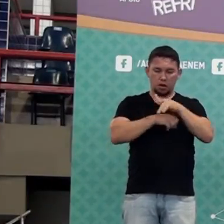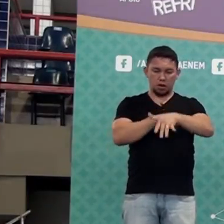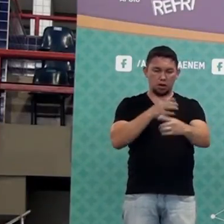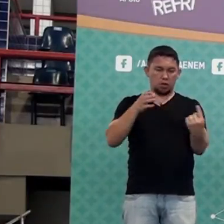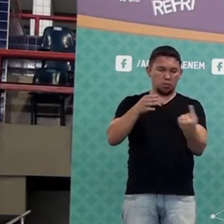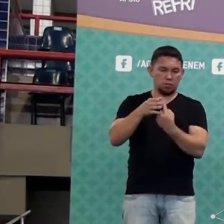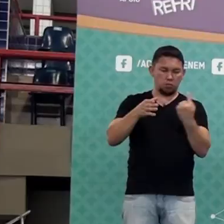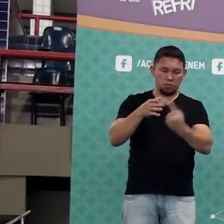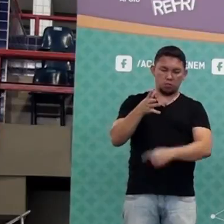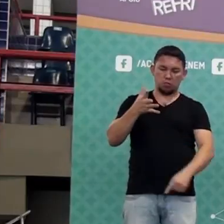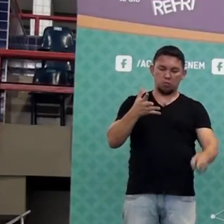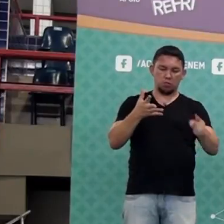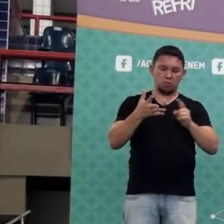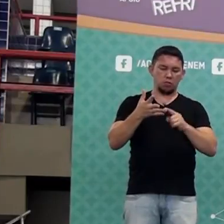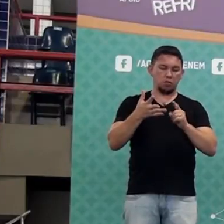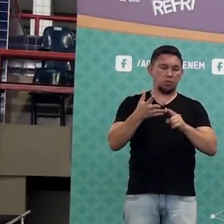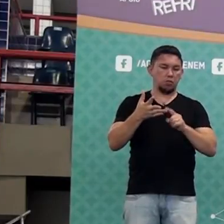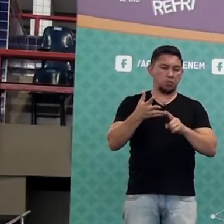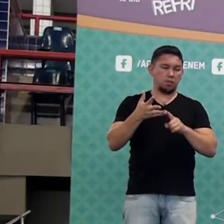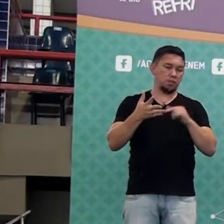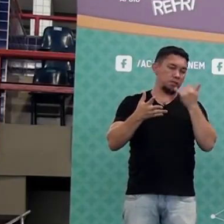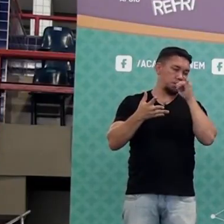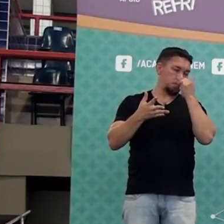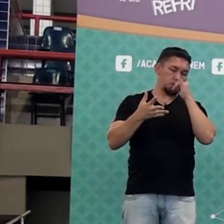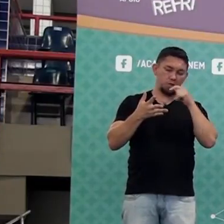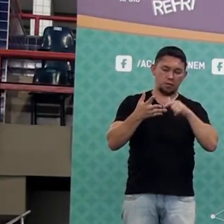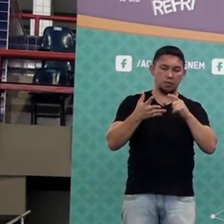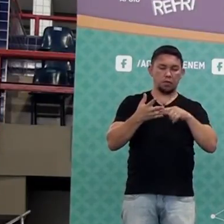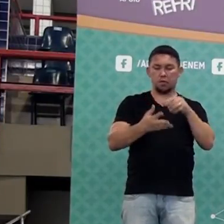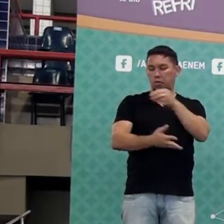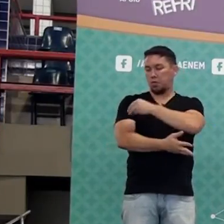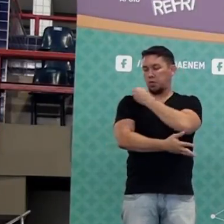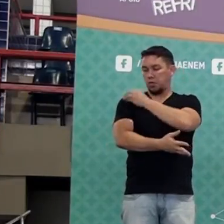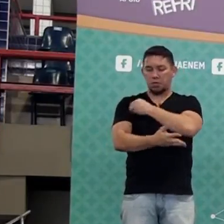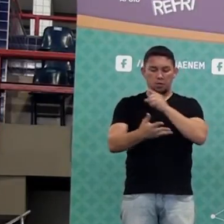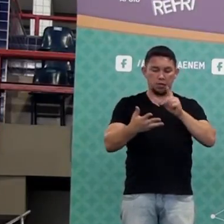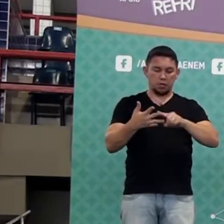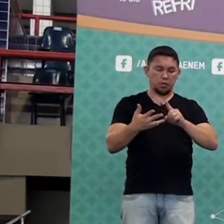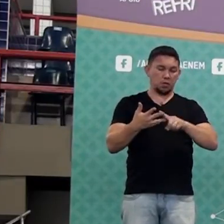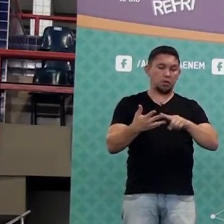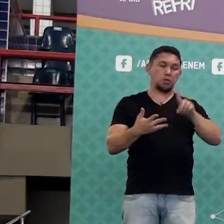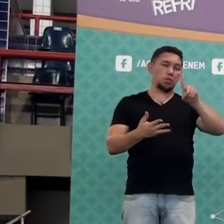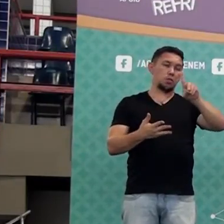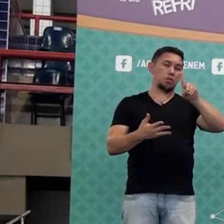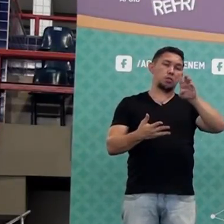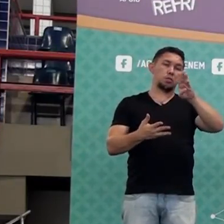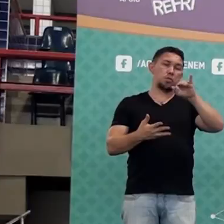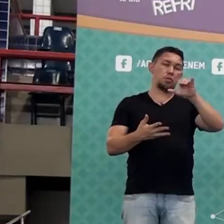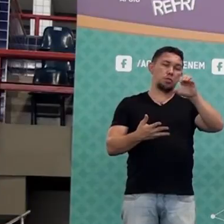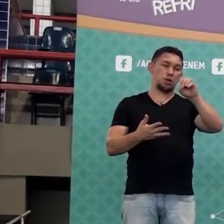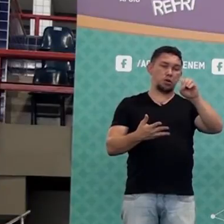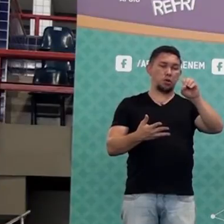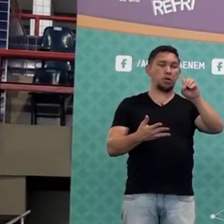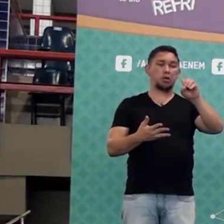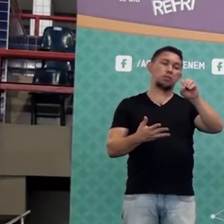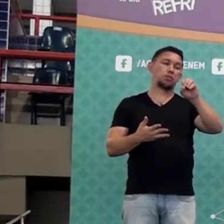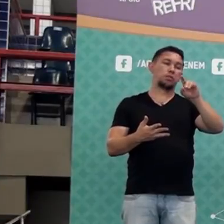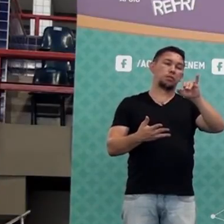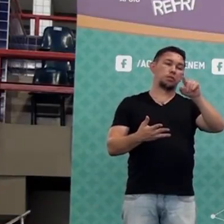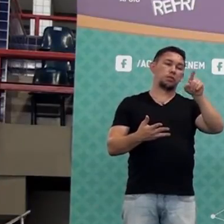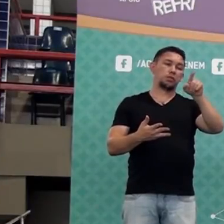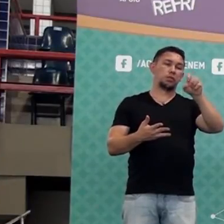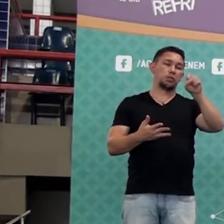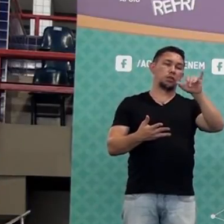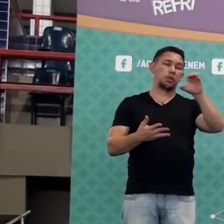falar aqui na frente, mas a gente produz energia a partir do etanol, a partir do biodiesel. Agora a gente tem um bocado de petróleo por